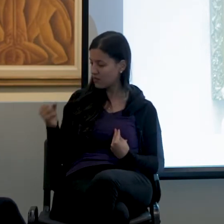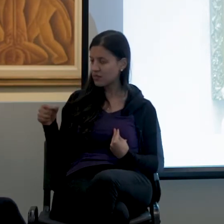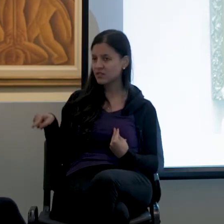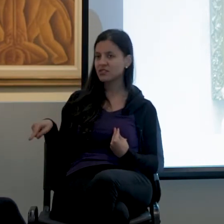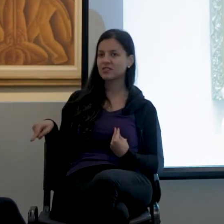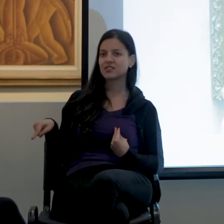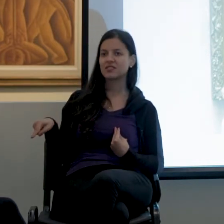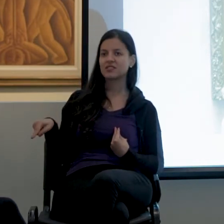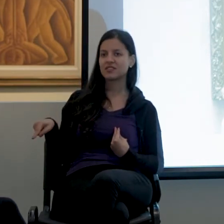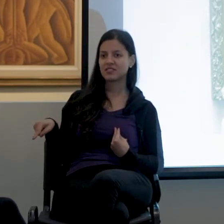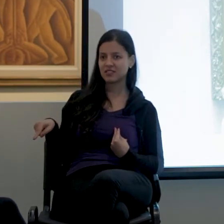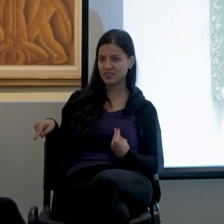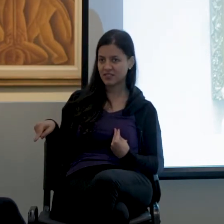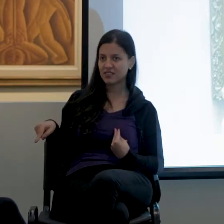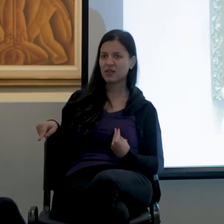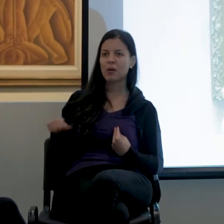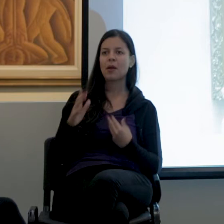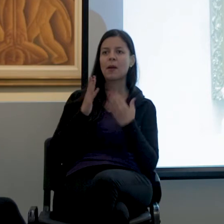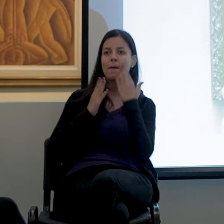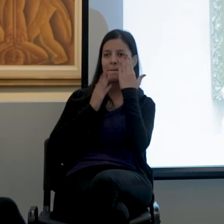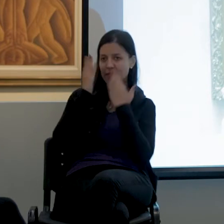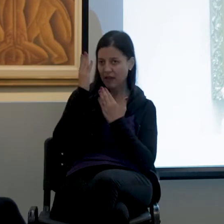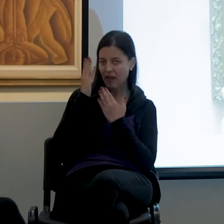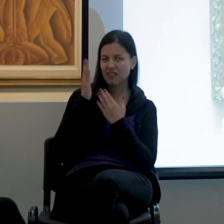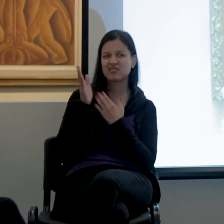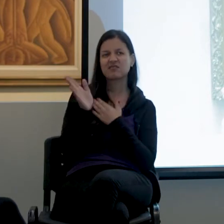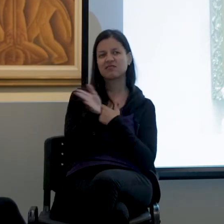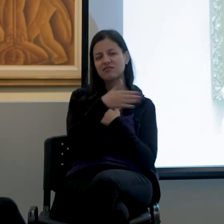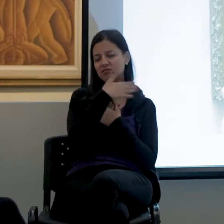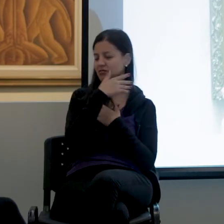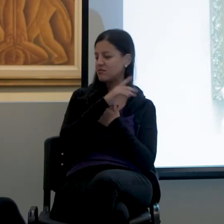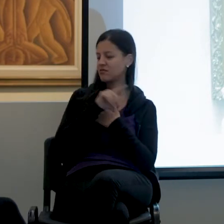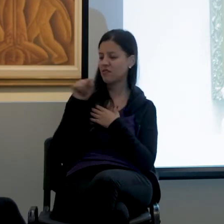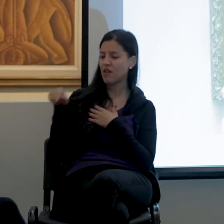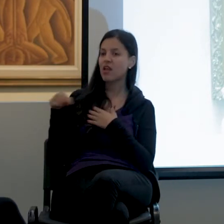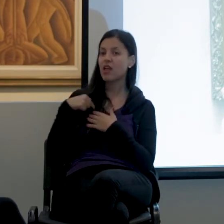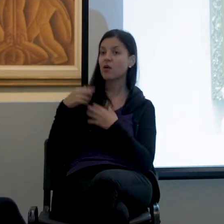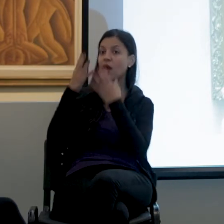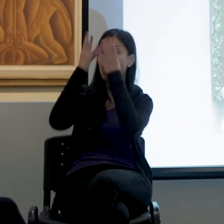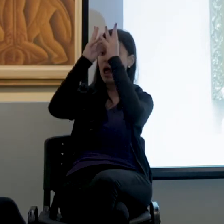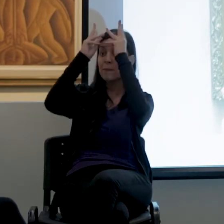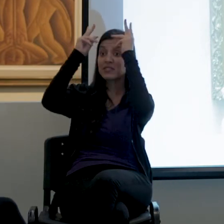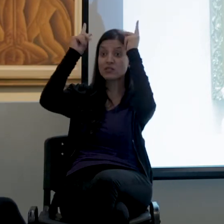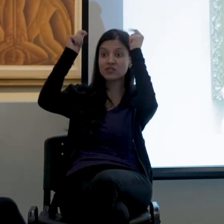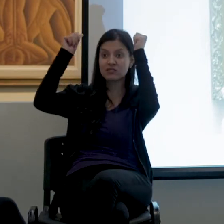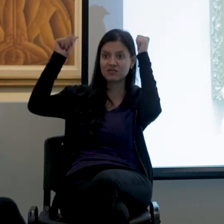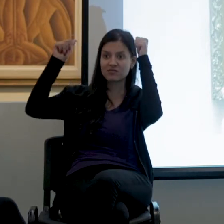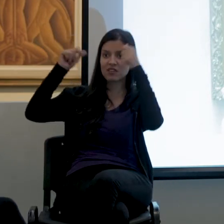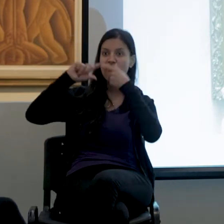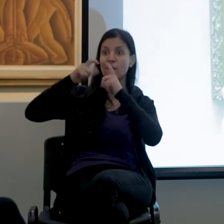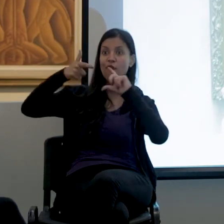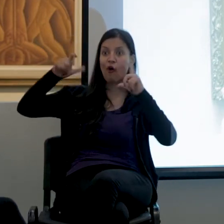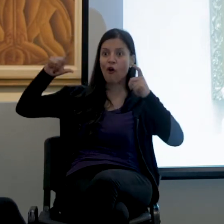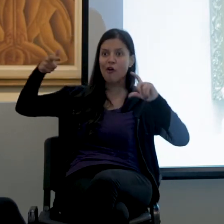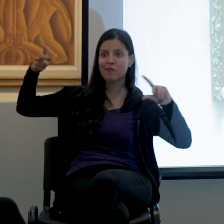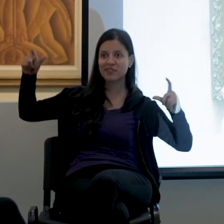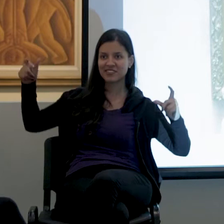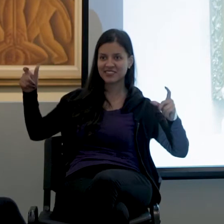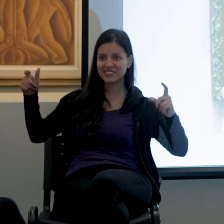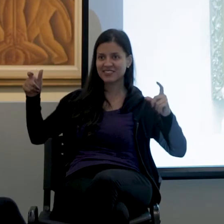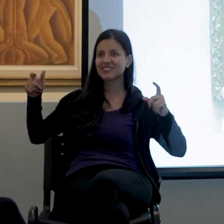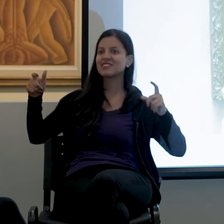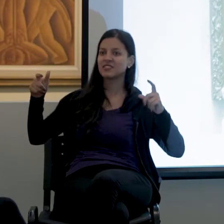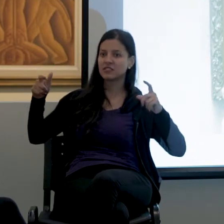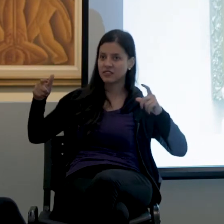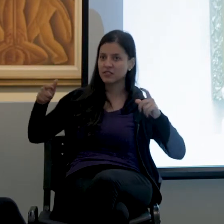mais. Dirá o Picasso, o Braque, não sei o quê. Me interessa as formas abstratas geométricas, a